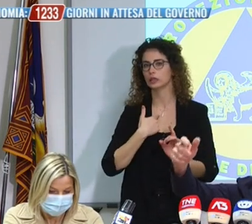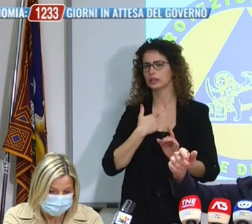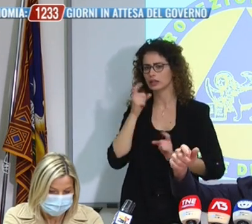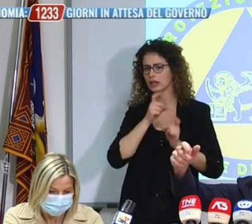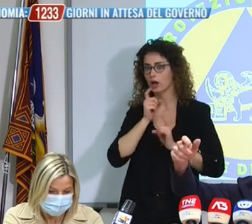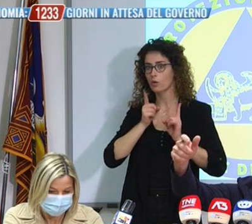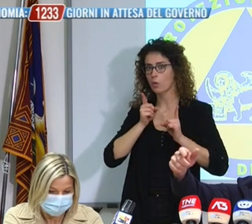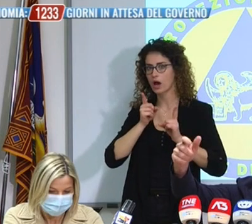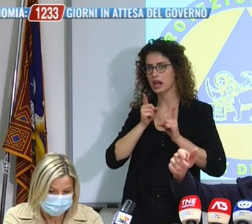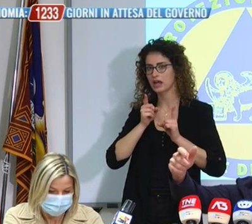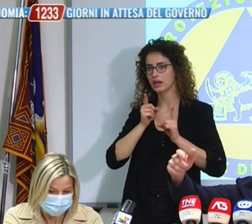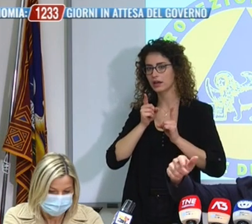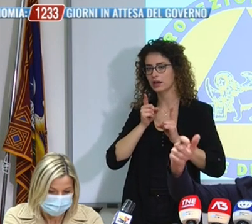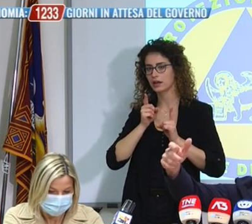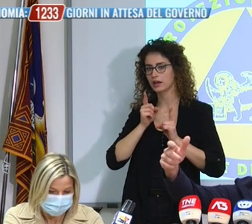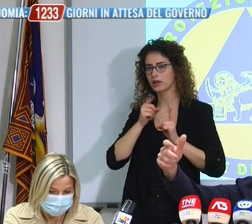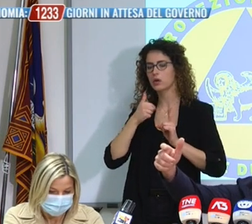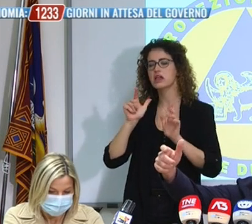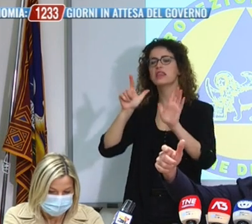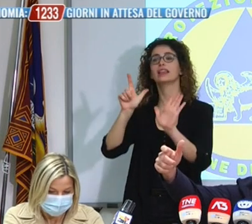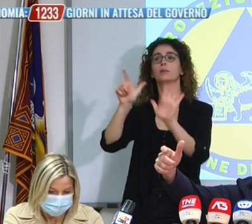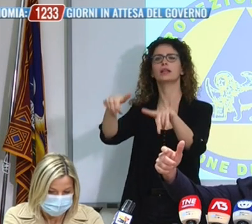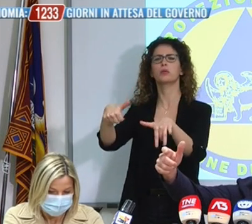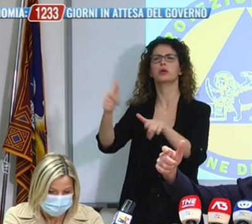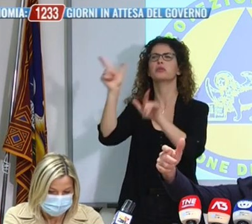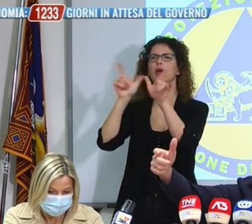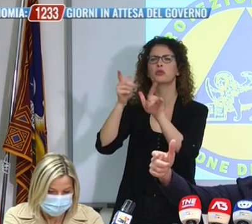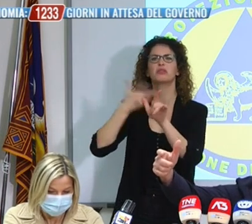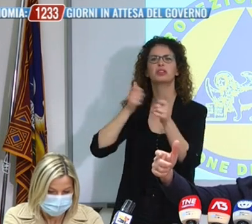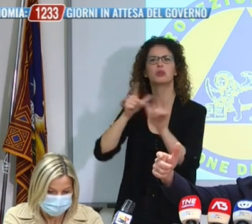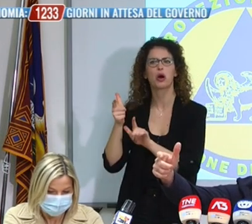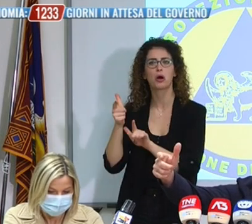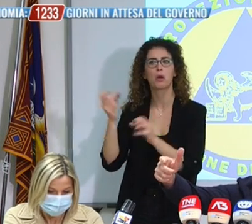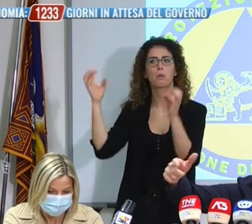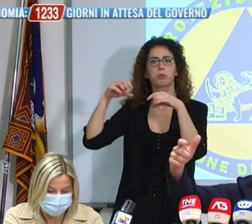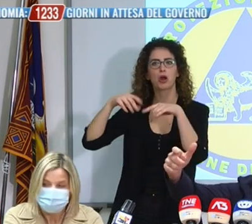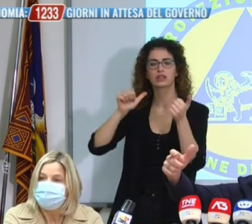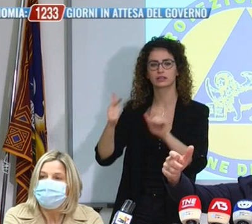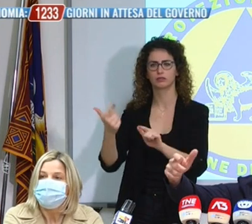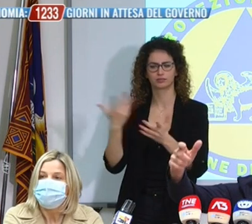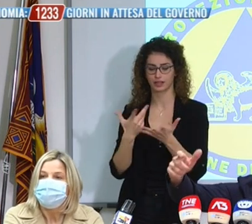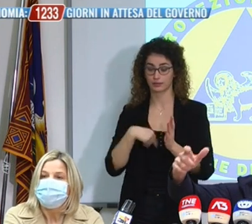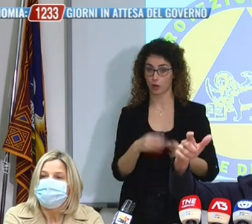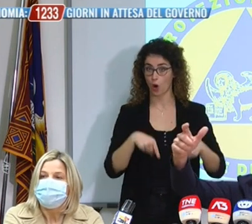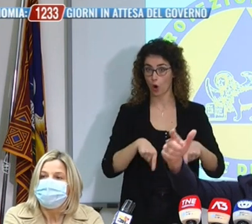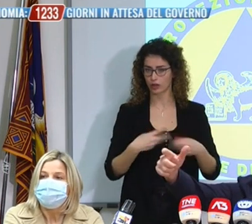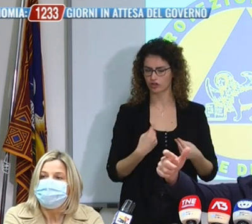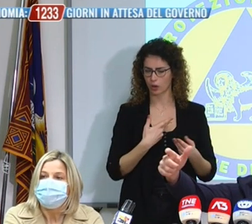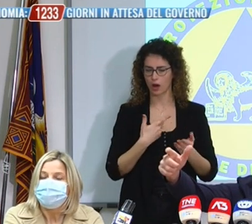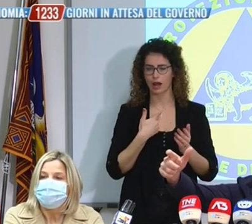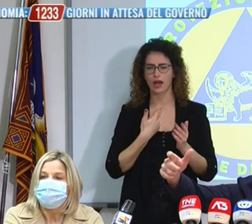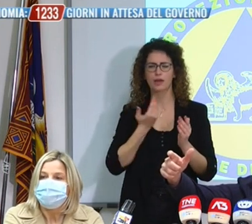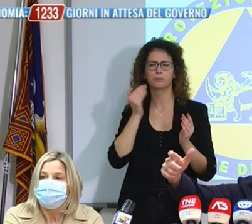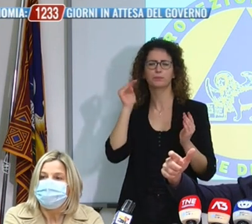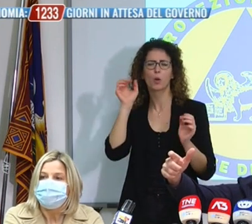tempo che farà, del meteo che ci sarà fra una settimana. Quindi cos'è che abbiamo in mano? Un bollettino che ci dà una